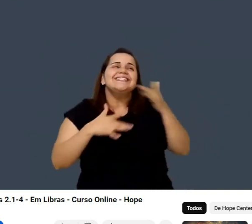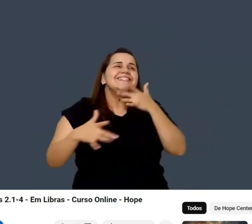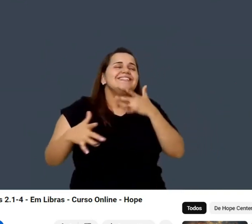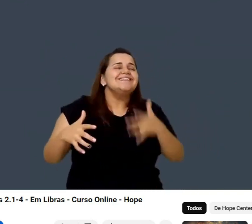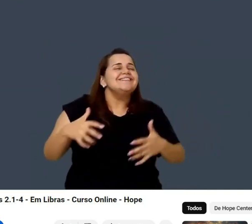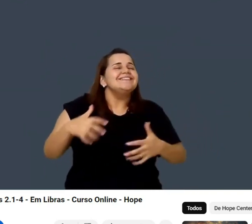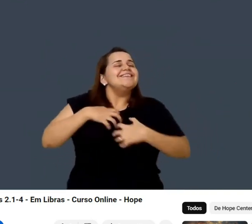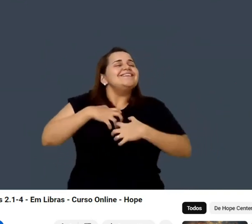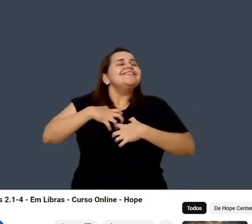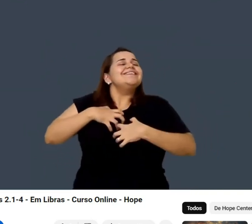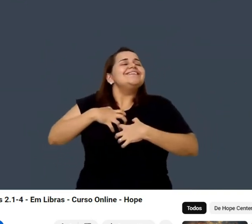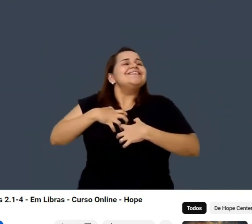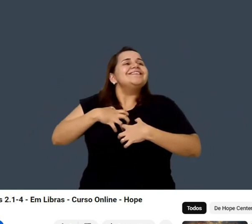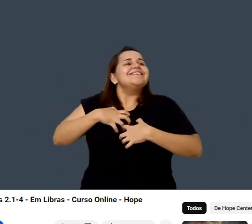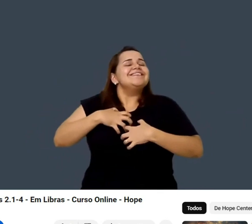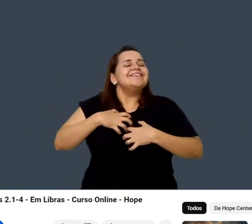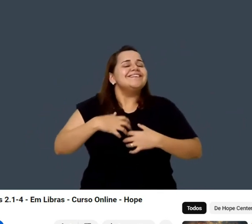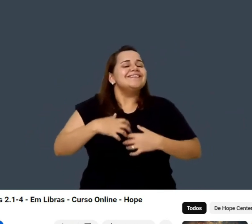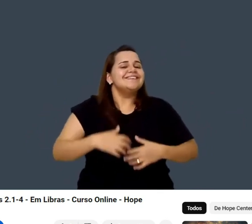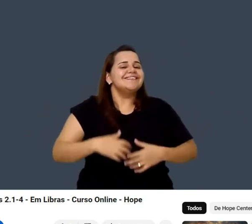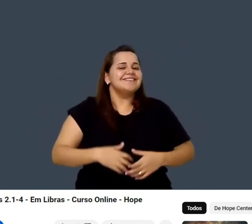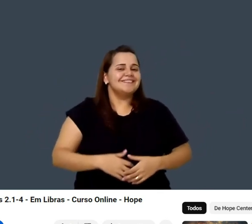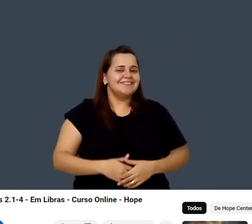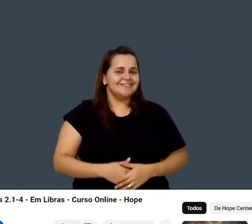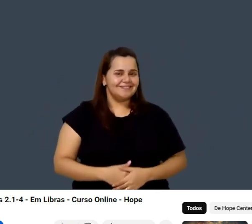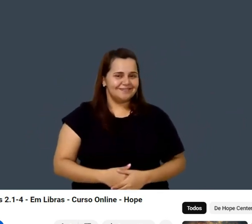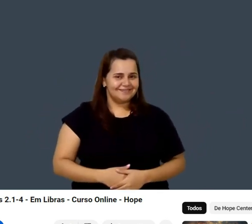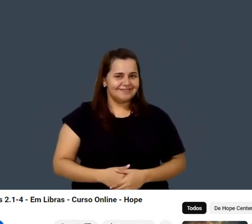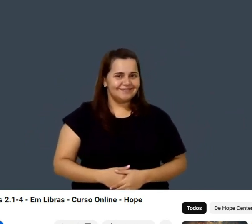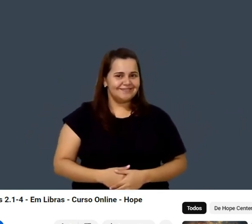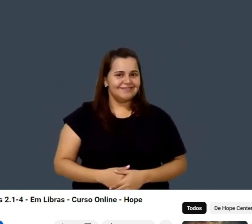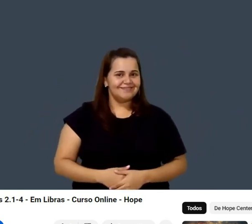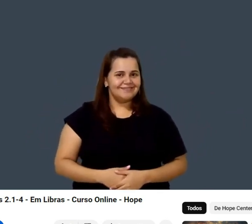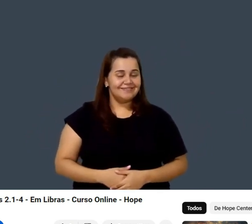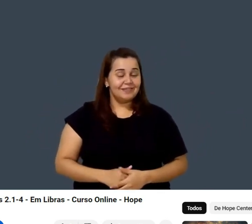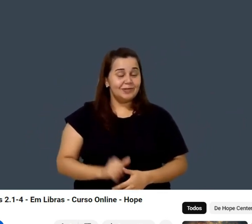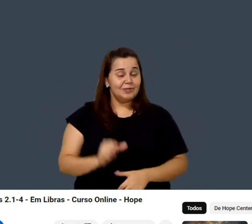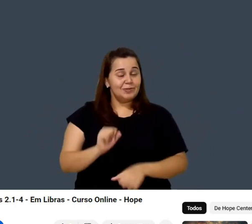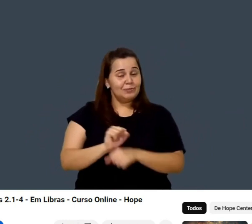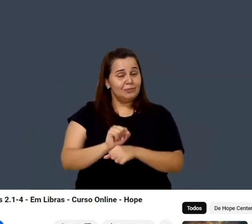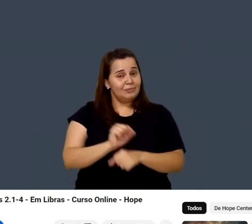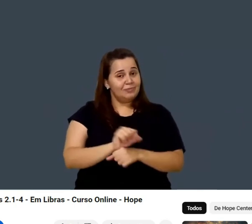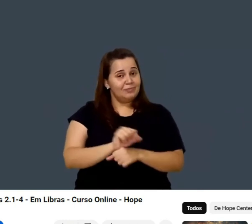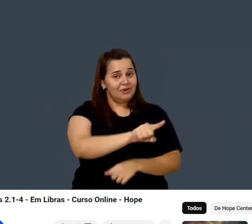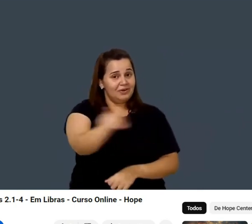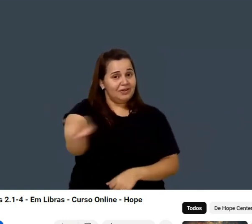respirar. Ele soprou nas narinas e nós podemos sentir esse ar.